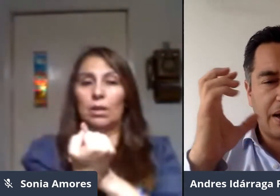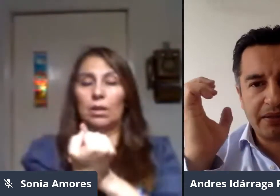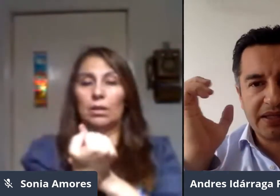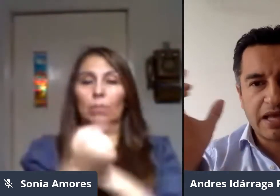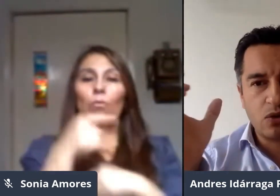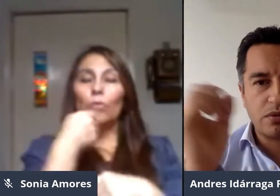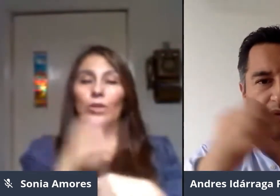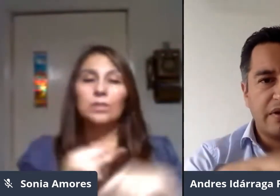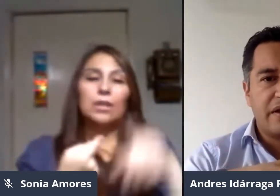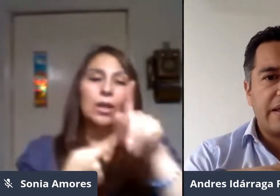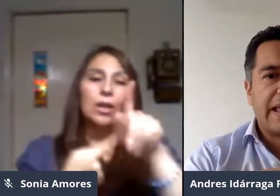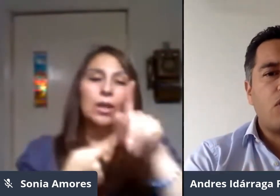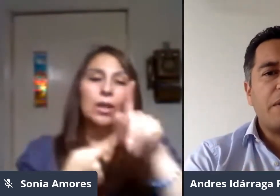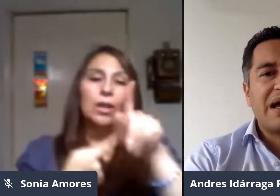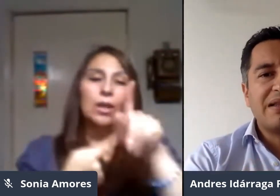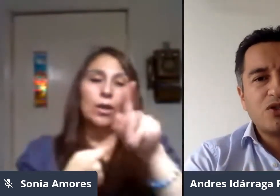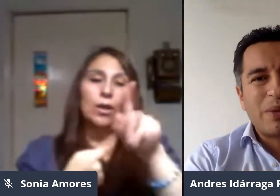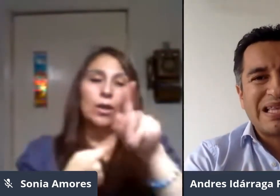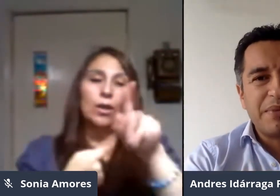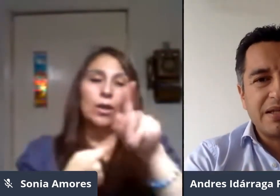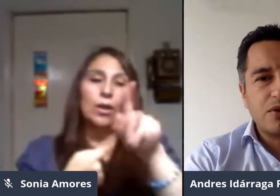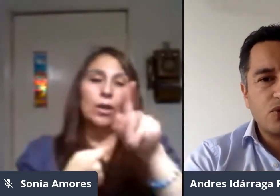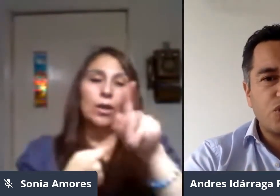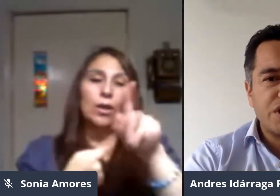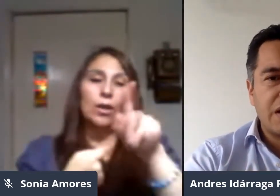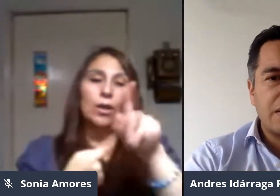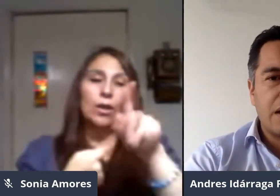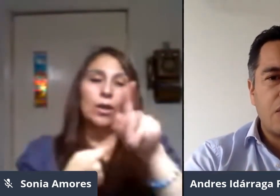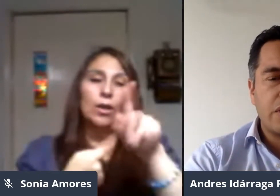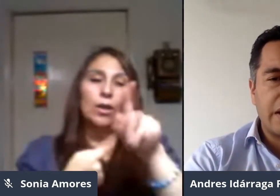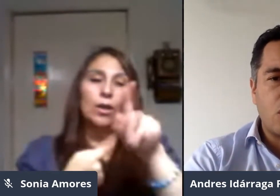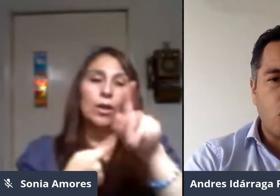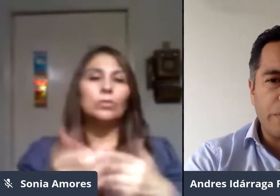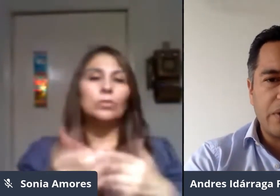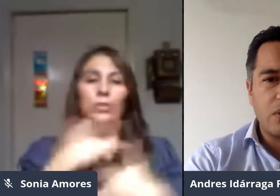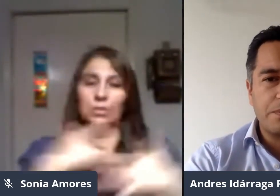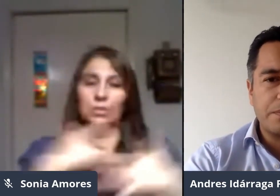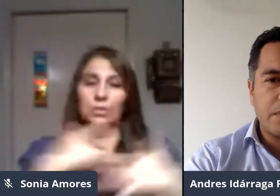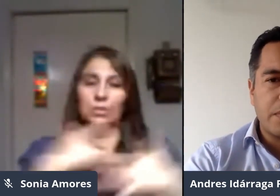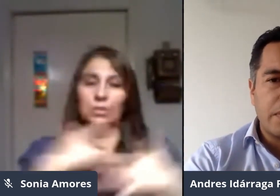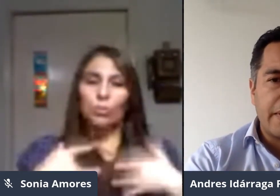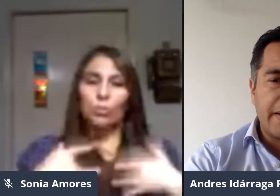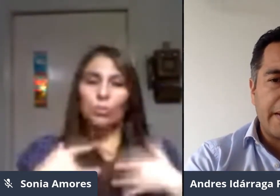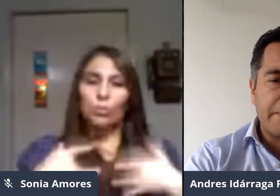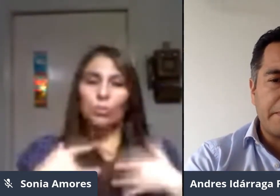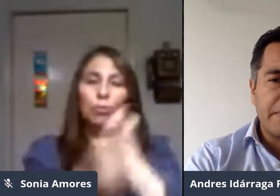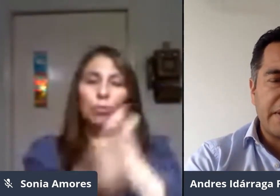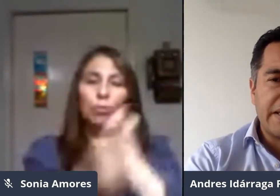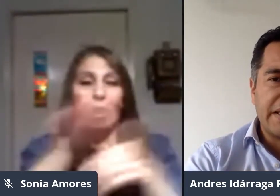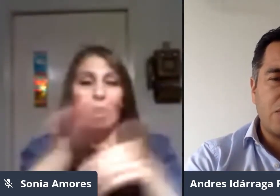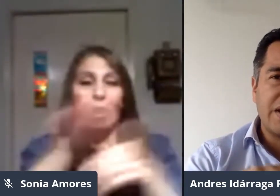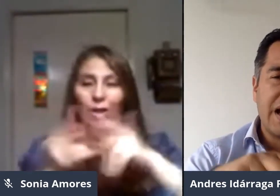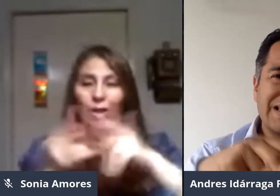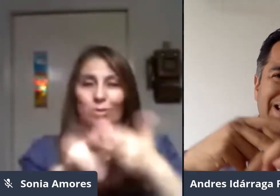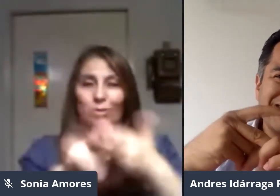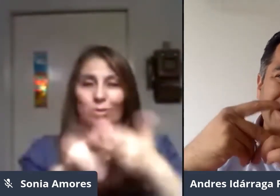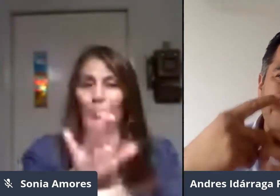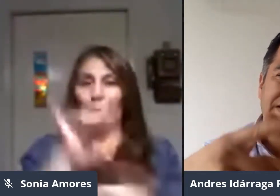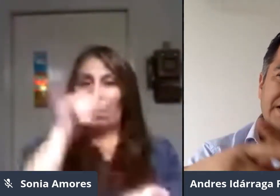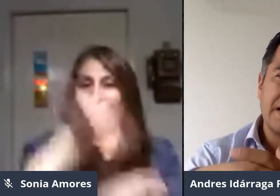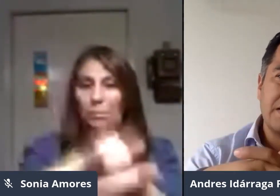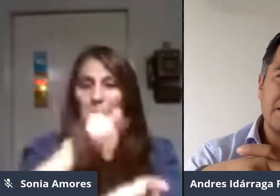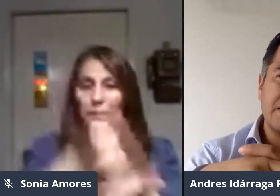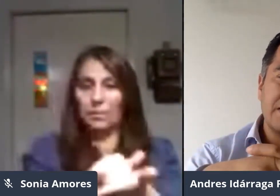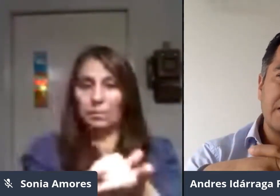económica y de salud, que era una imagen de sometimiento social al orden económico y donde la